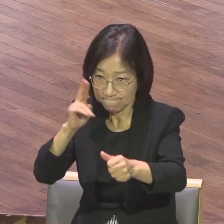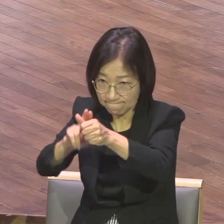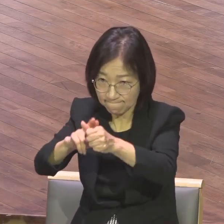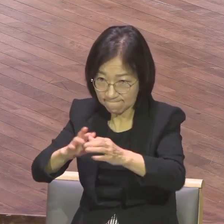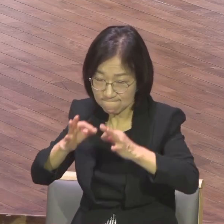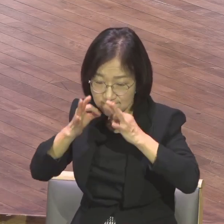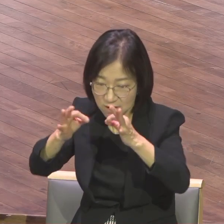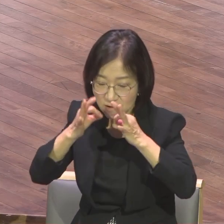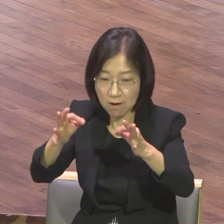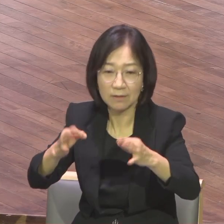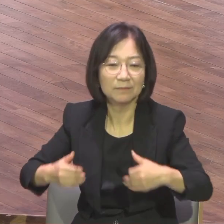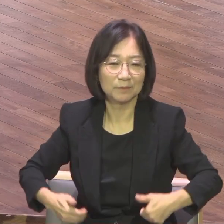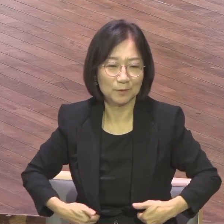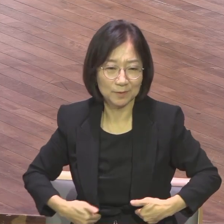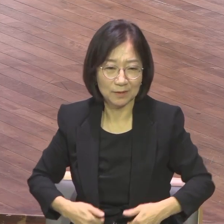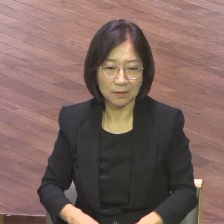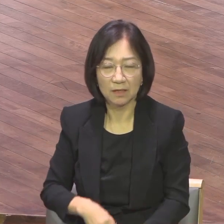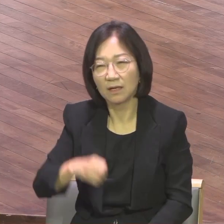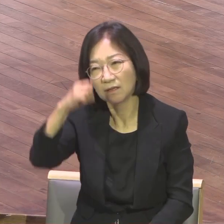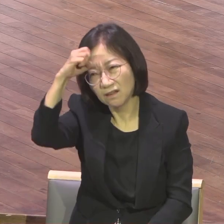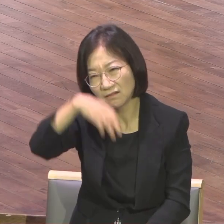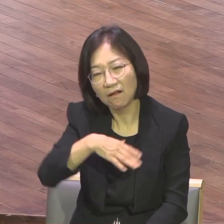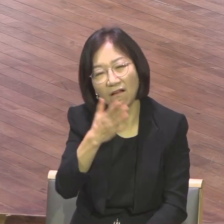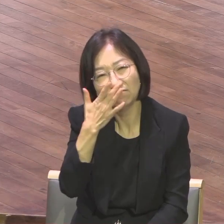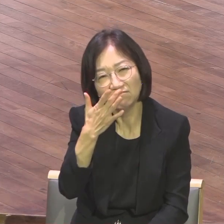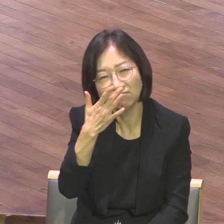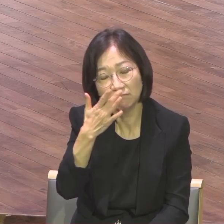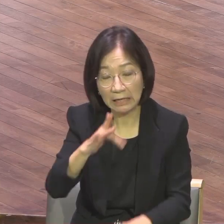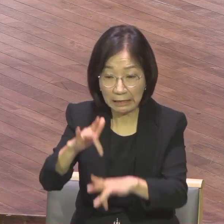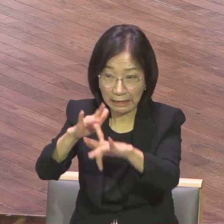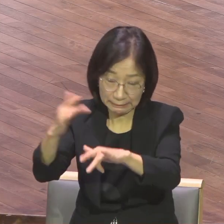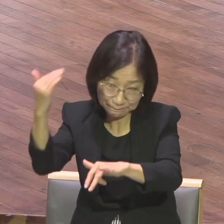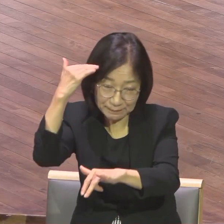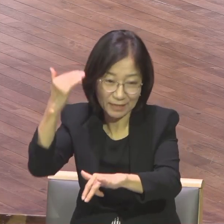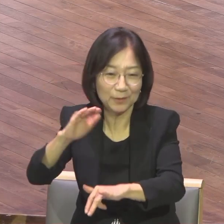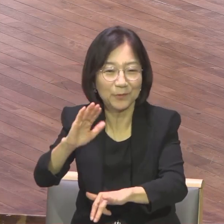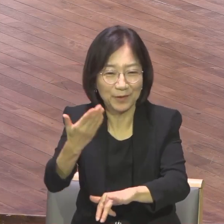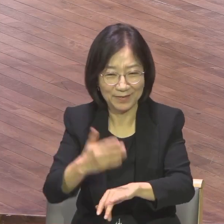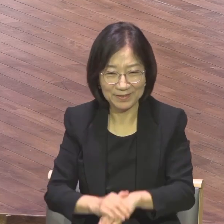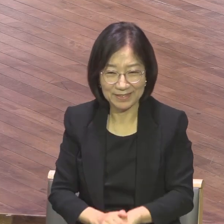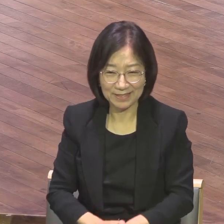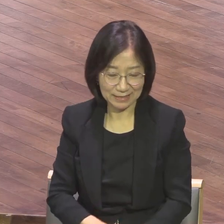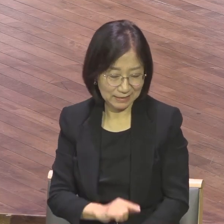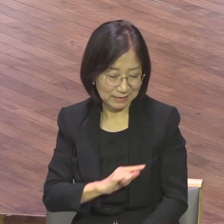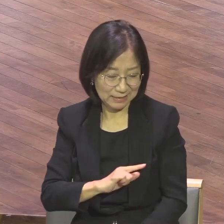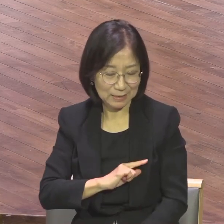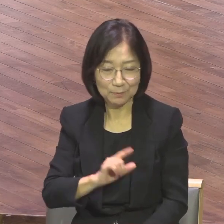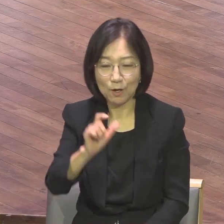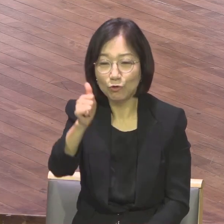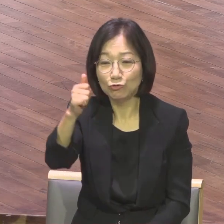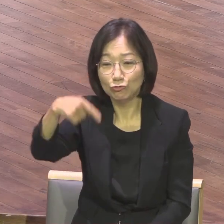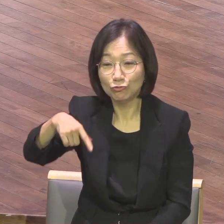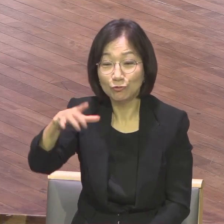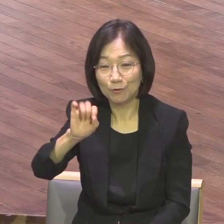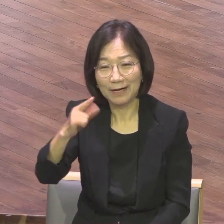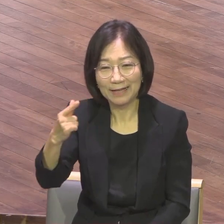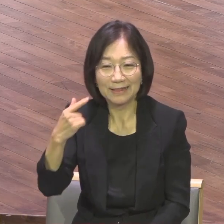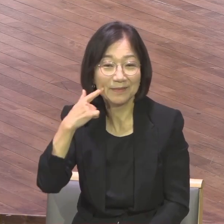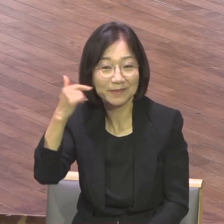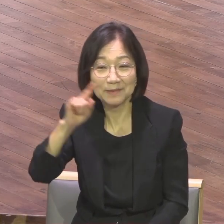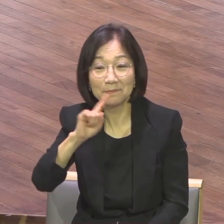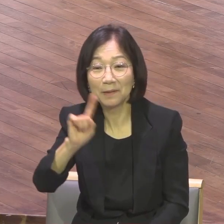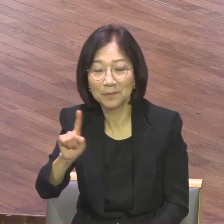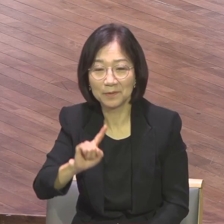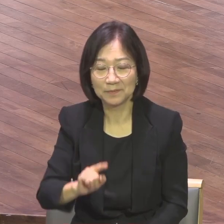아니라 생각하는 순간에 사단에 잡혀버려요. 후안 카로스 오르티스라는 유명한 목사님이 이런 말을 했어요. 교회는